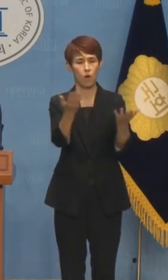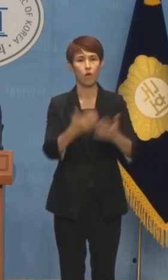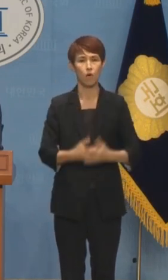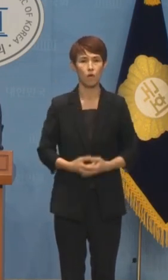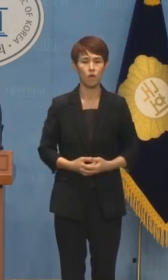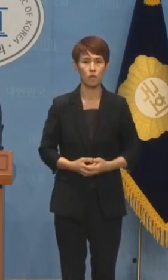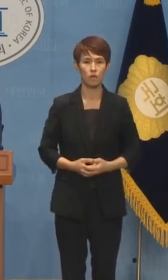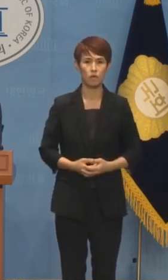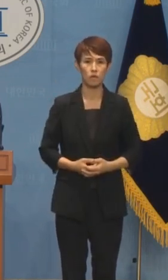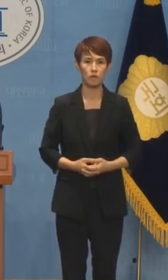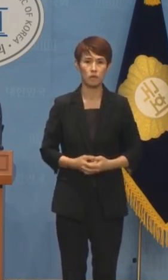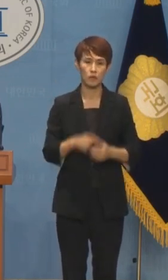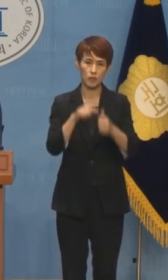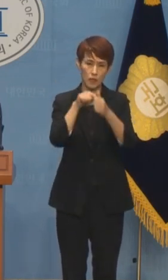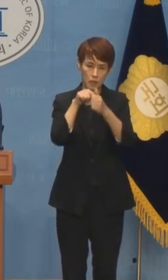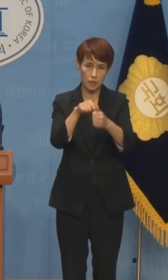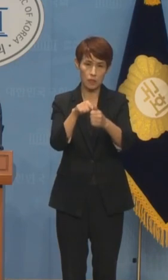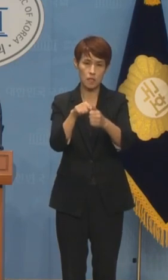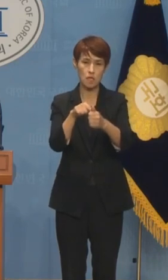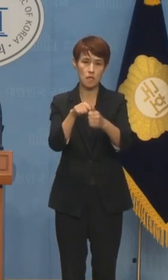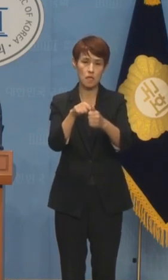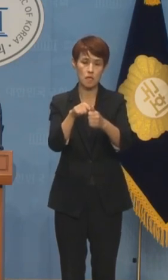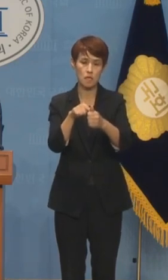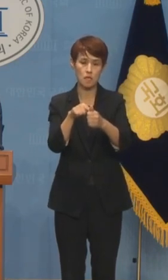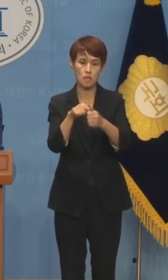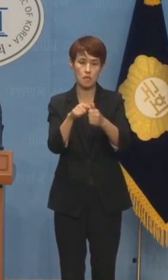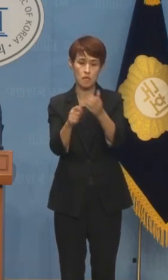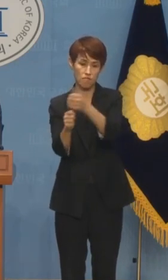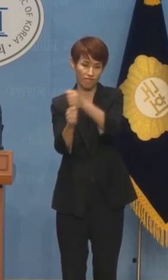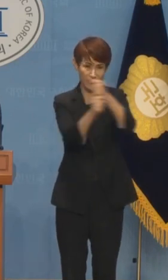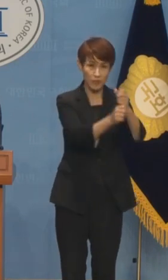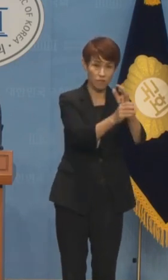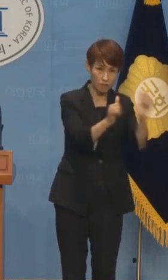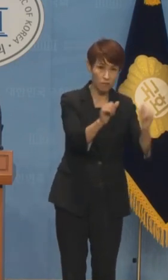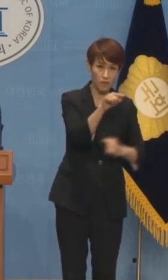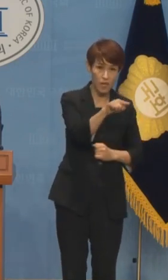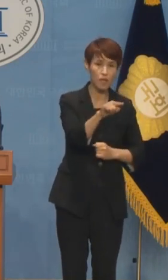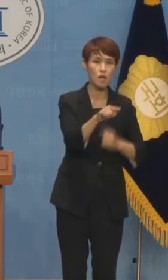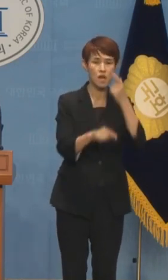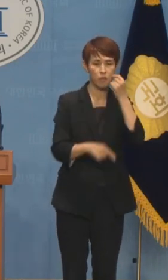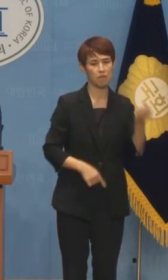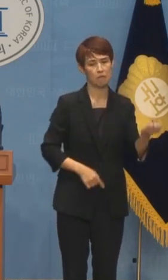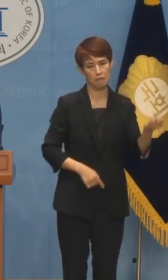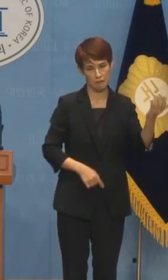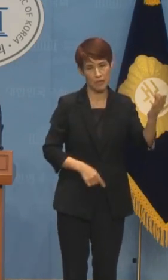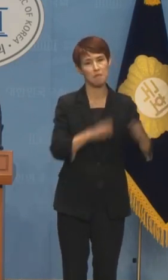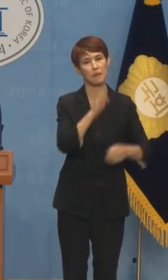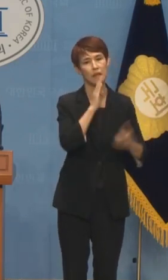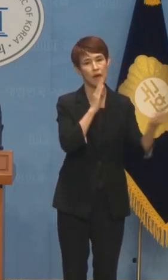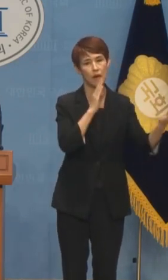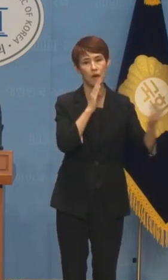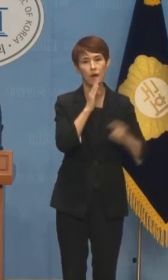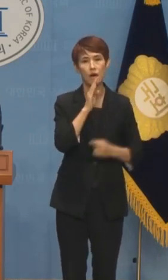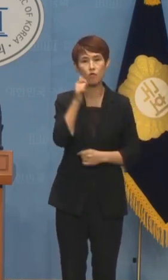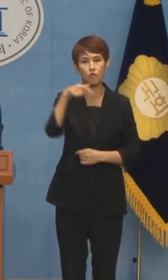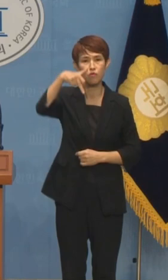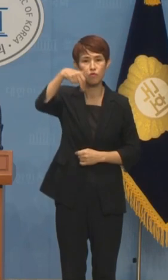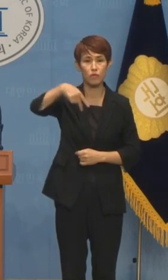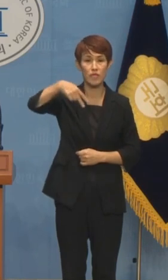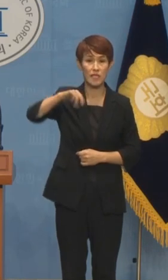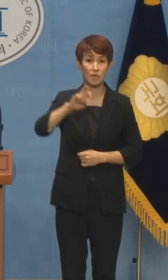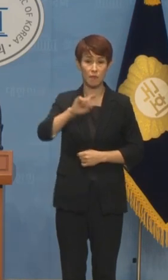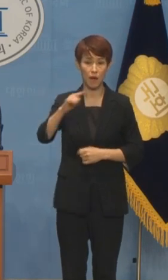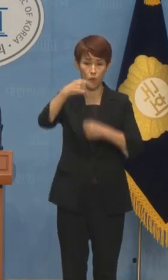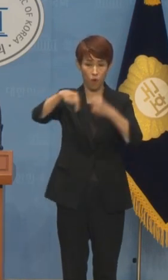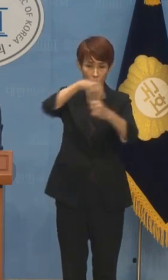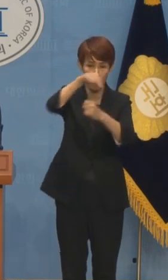강제동원 배상 문제에서 일본 손을 들어주고 후쿠시마 원전 핵 오염수 방류를 눈감아 준 것처럼